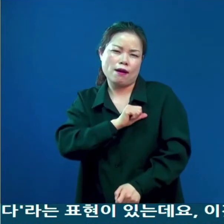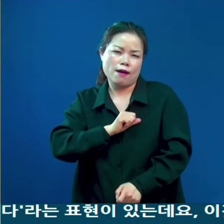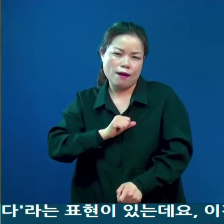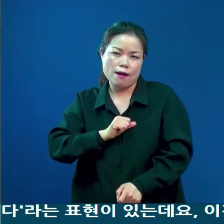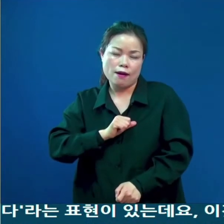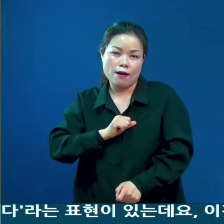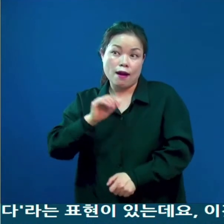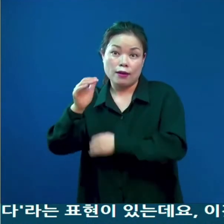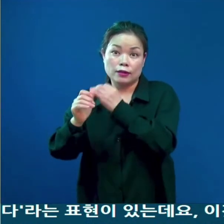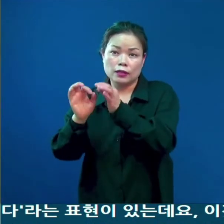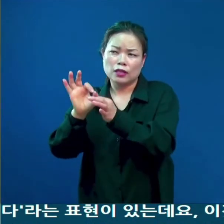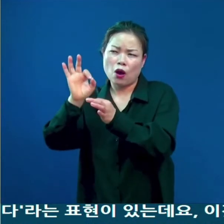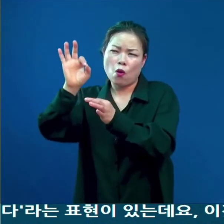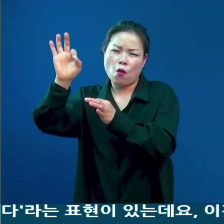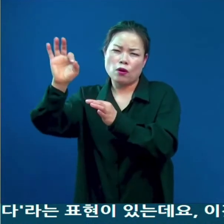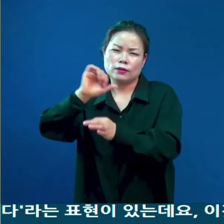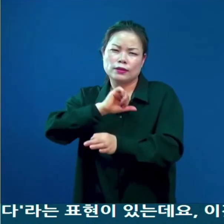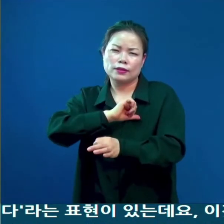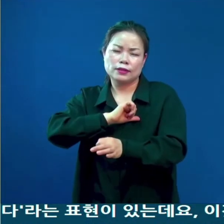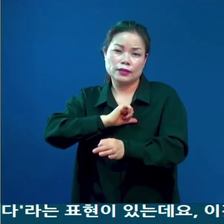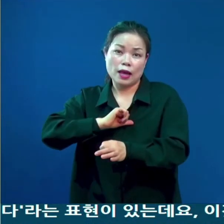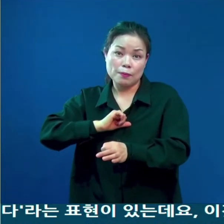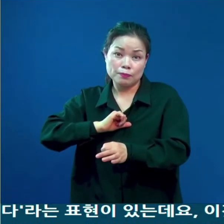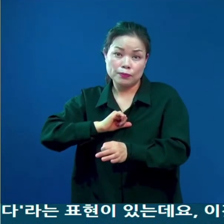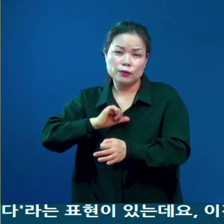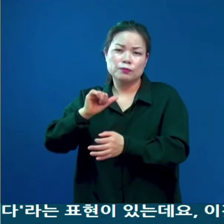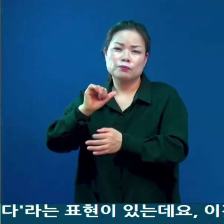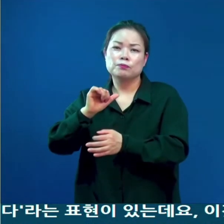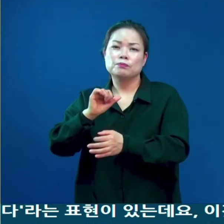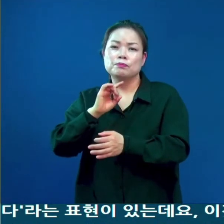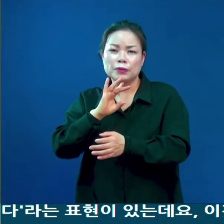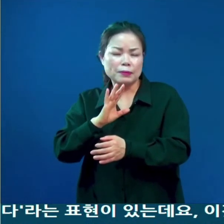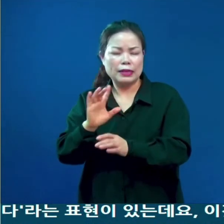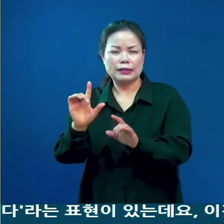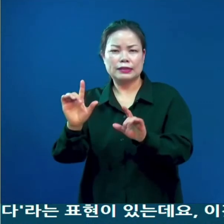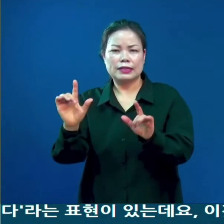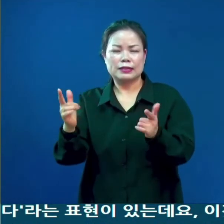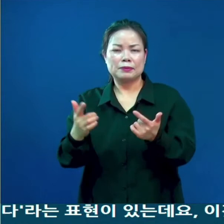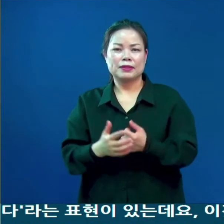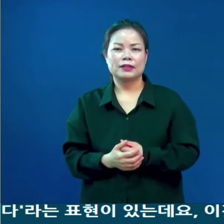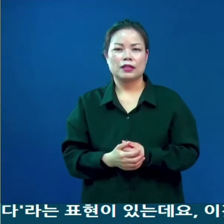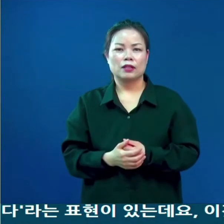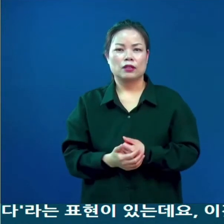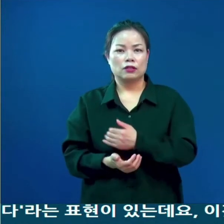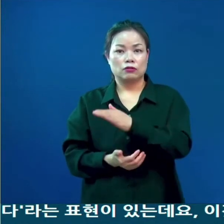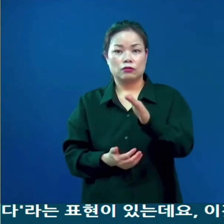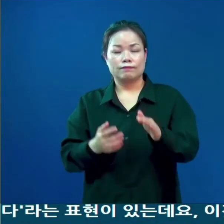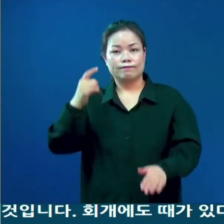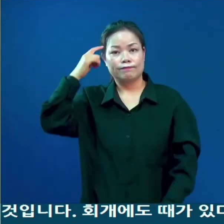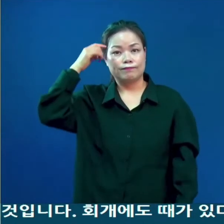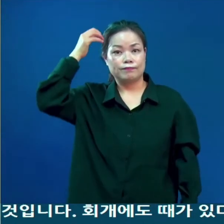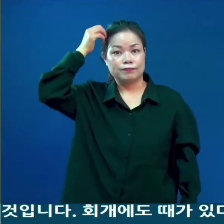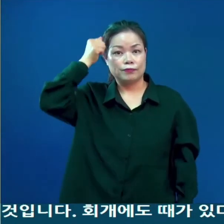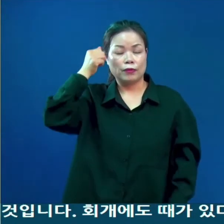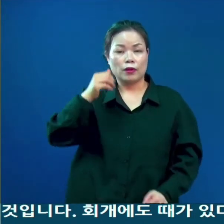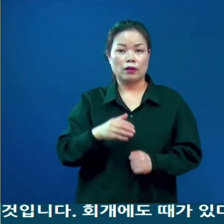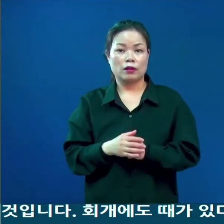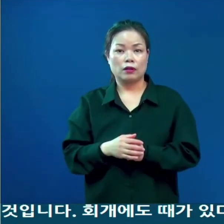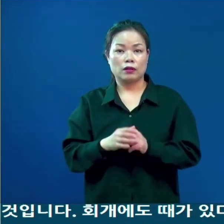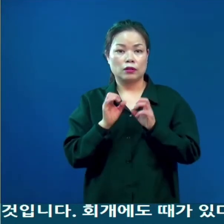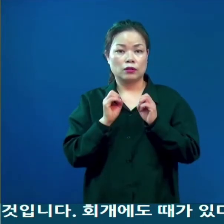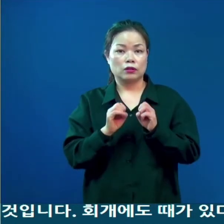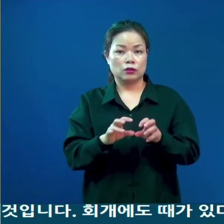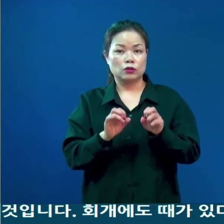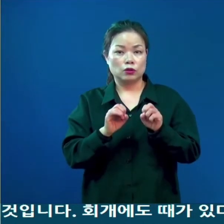하나님은 영원히 참기만 하시는 분은 아니세요. 우리가 이걸 명심해야 되죠. 전도서